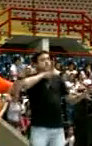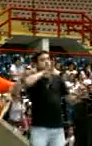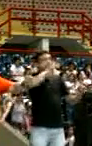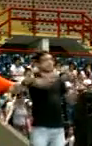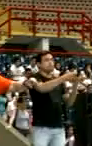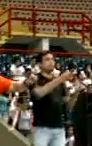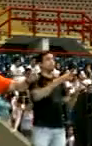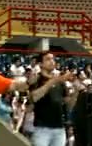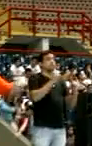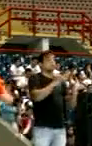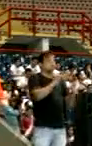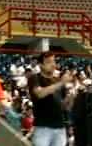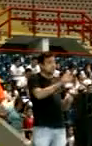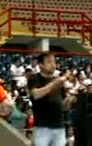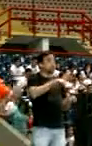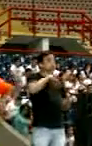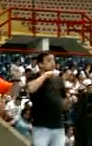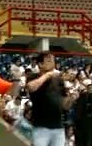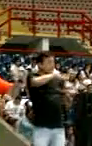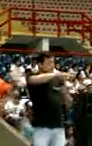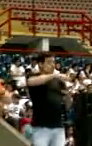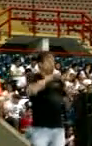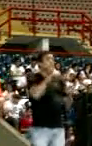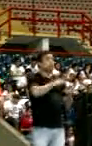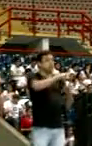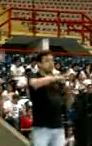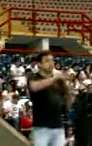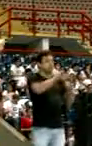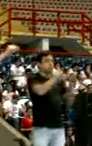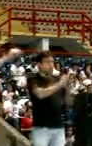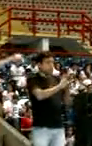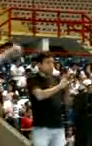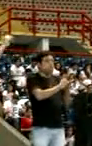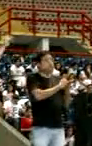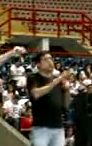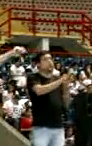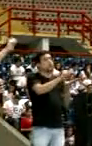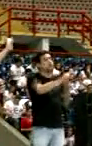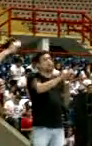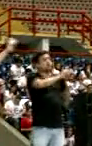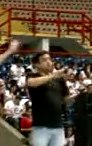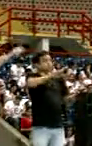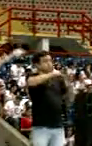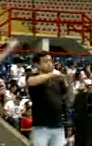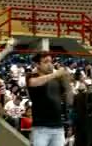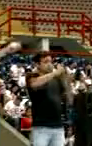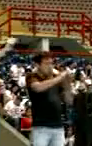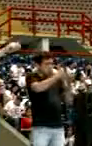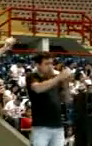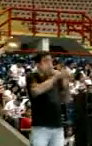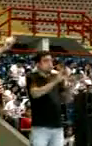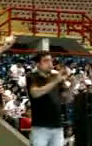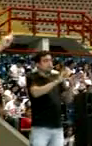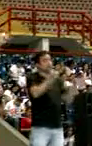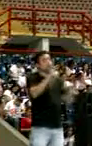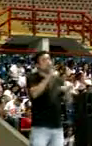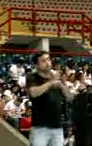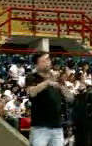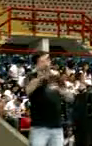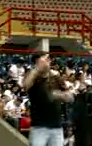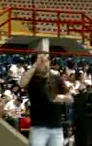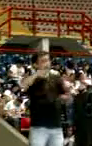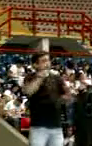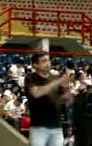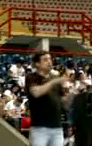impostos. Se ele não conseguisse com a revolta, ele conseguia com um documento. Anote aí o nome do documento que autoriza a burguesia não